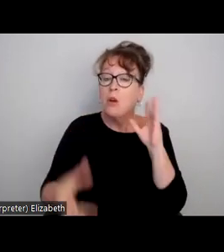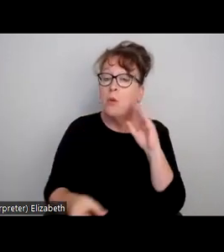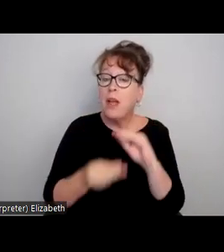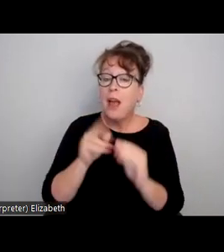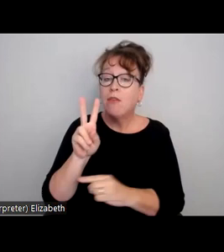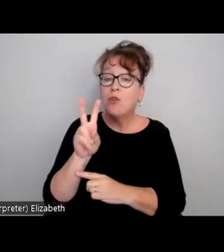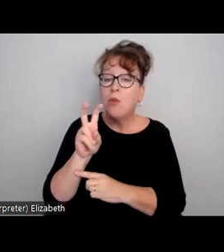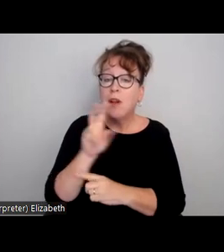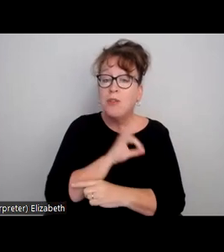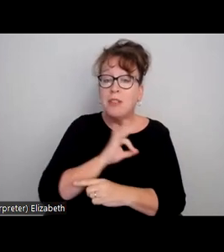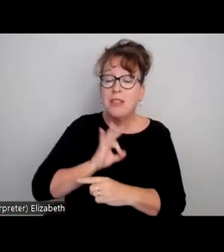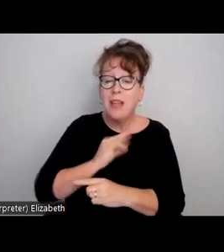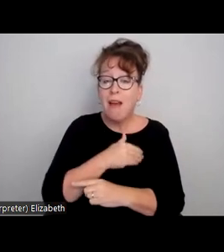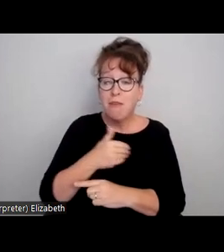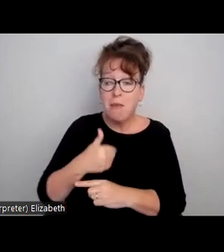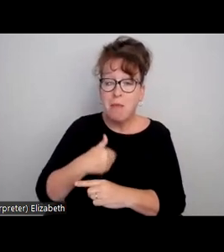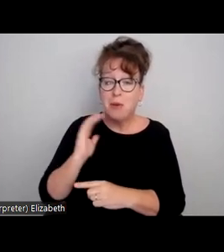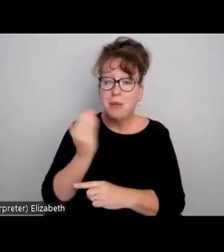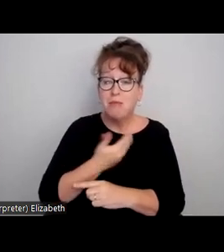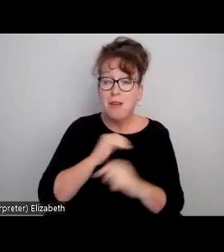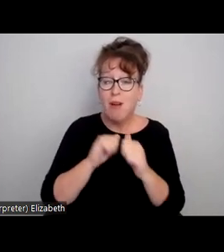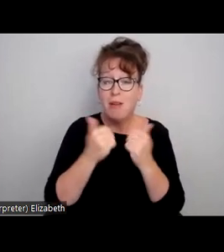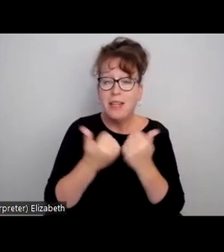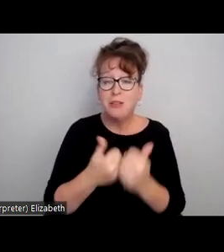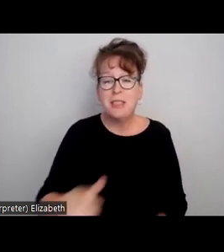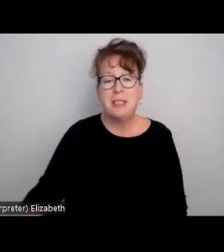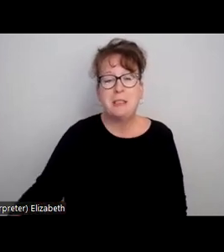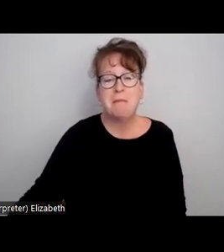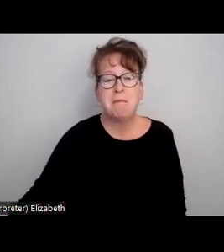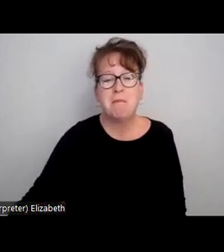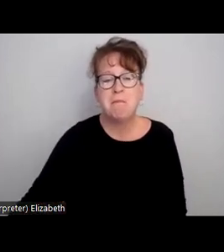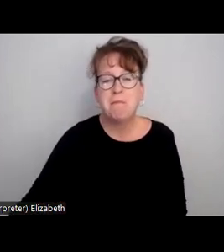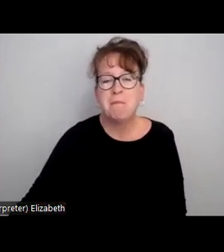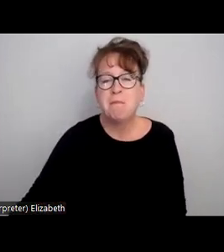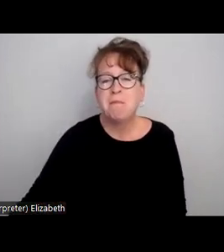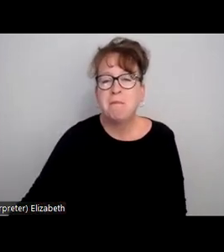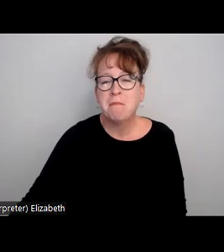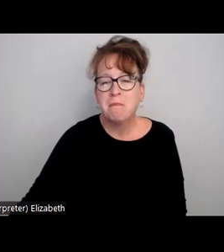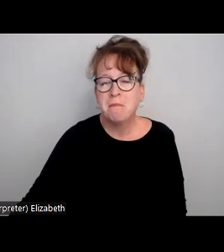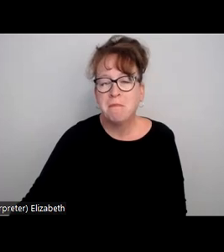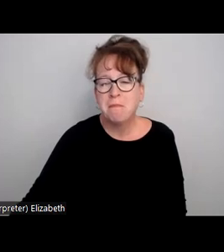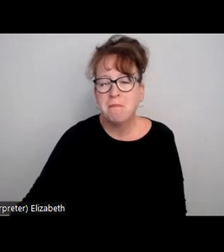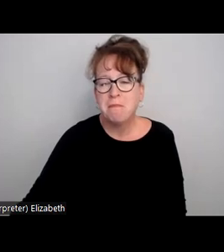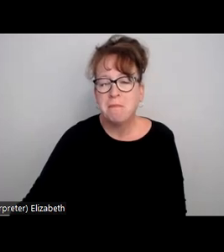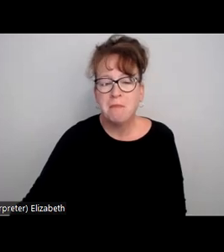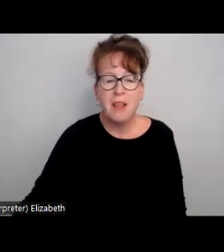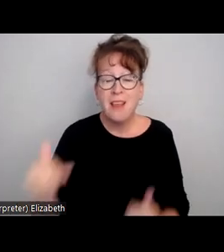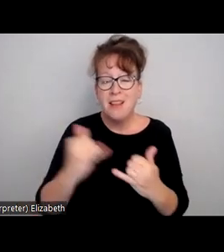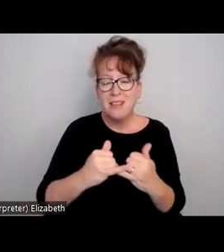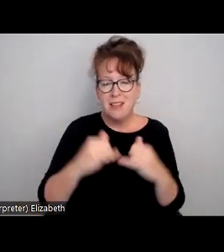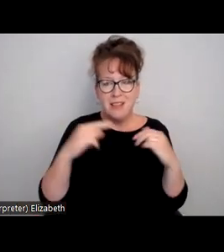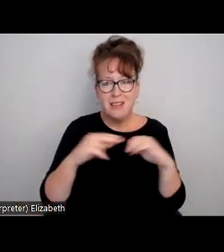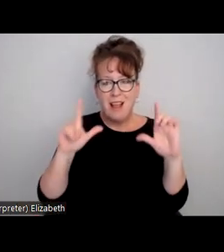compañías de mudanza y las redes de compañías de